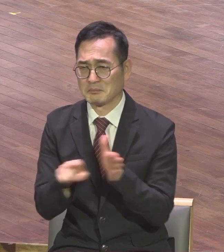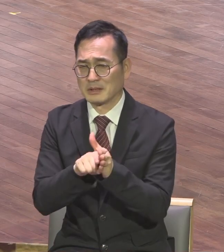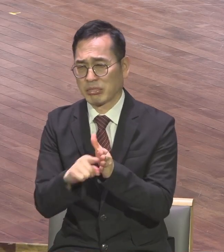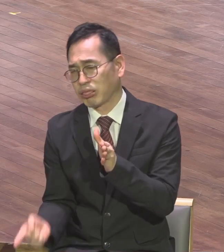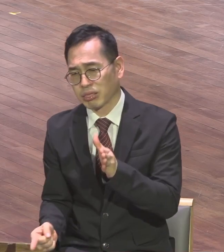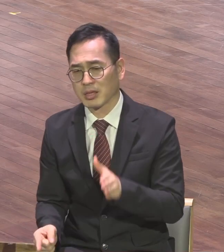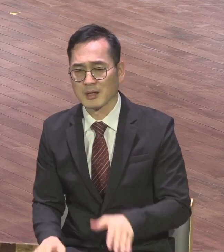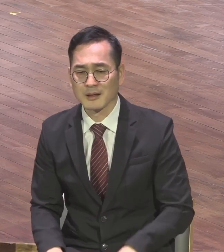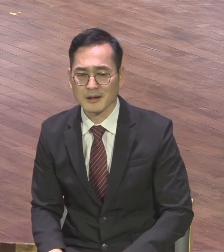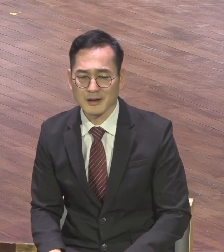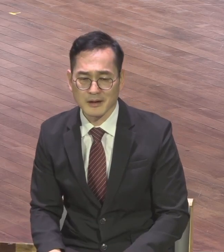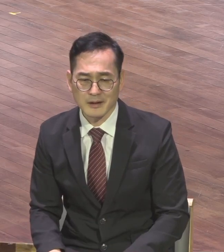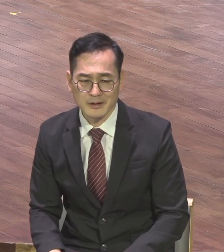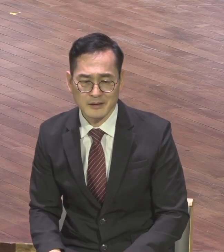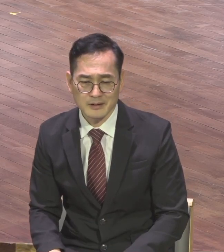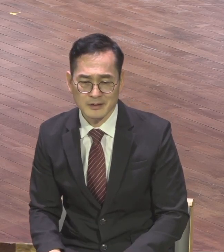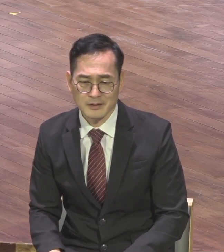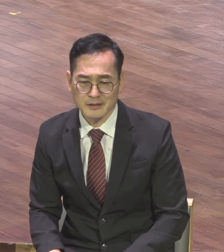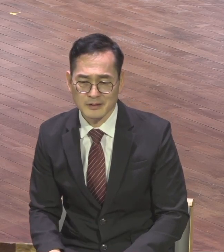그렇습니까?